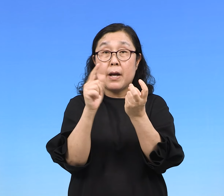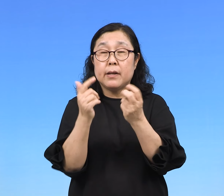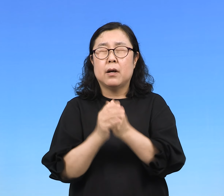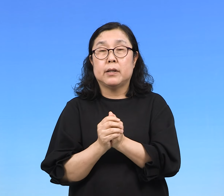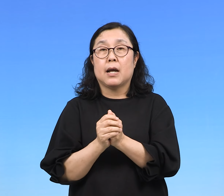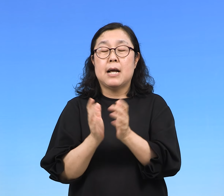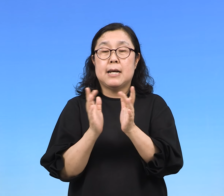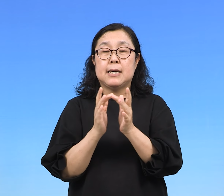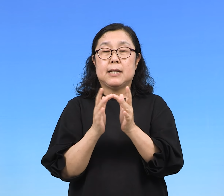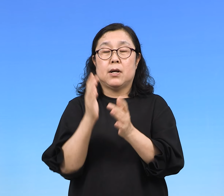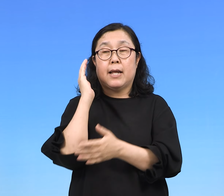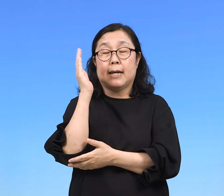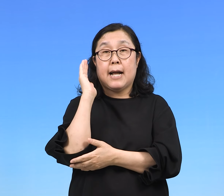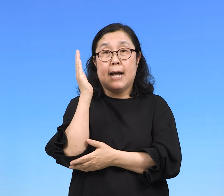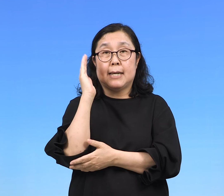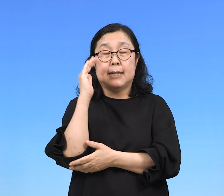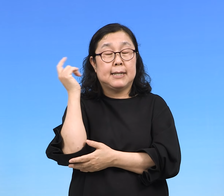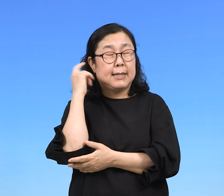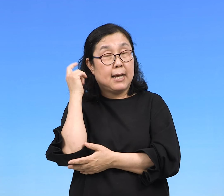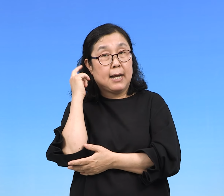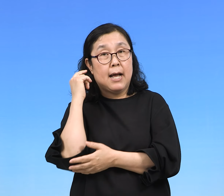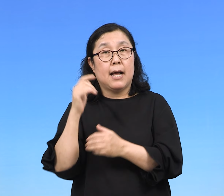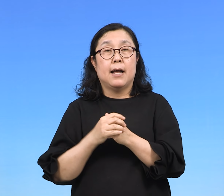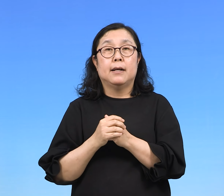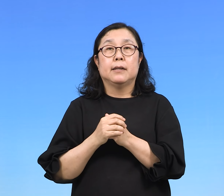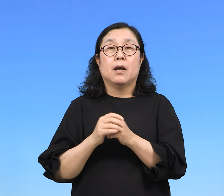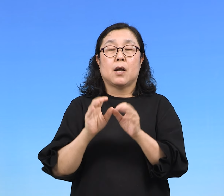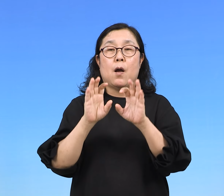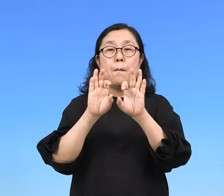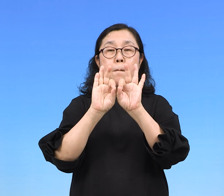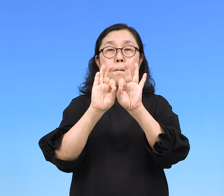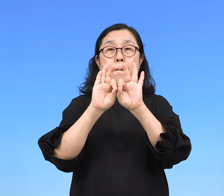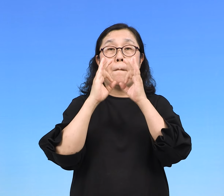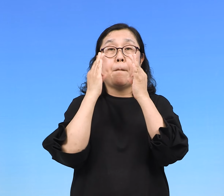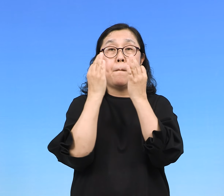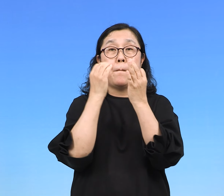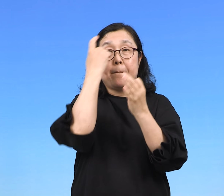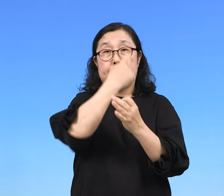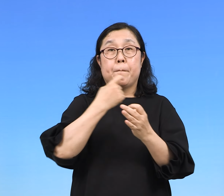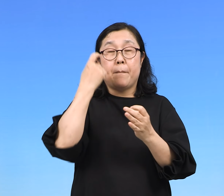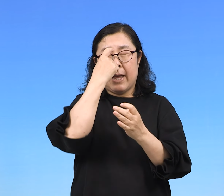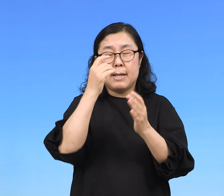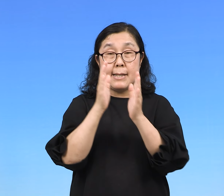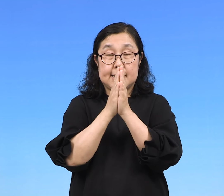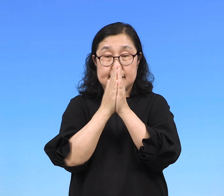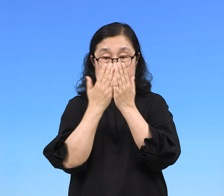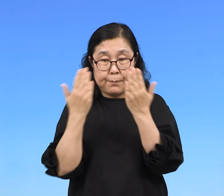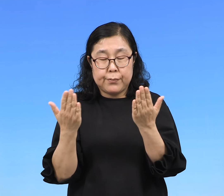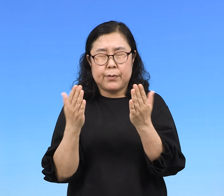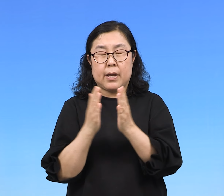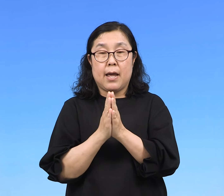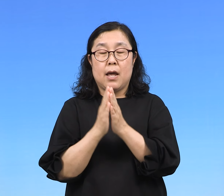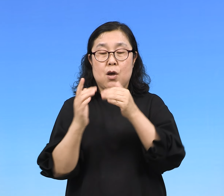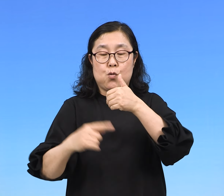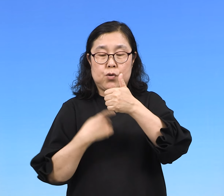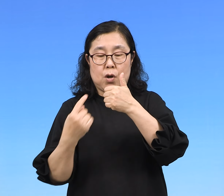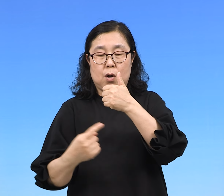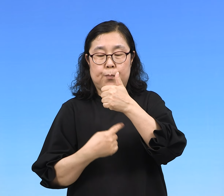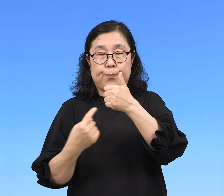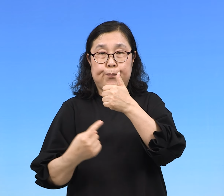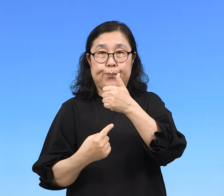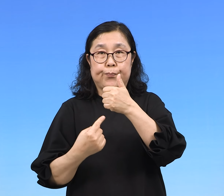인터넷 강의를 듣다가 보니까 쉐릴 샌더버그라고 그 페이스북의 운영 책임자 아닙니까? 이분의 말이 너무